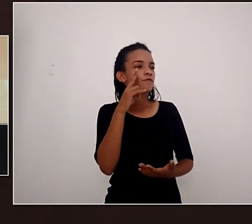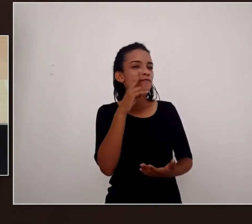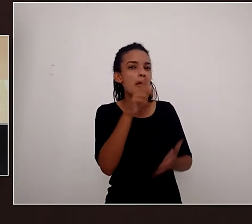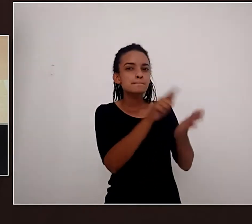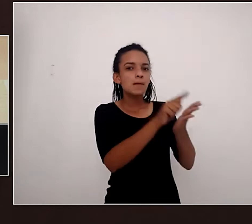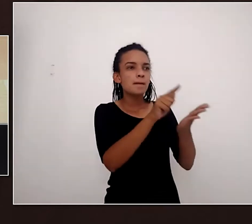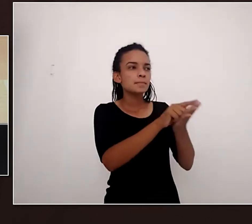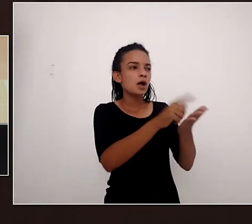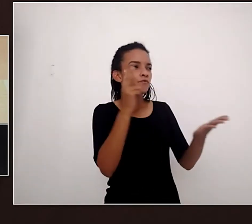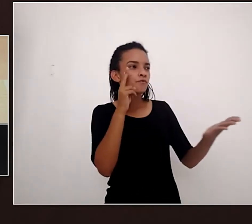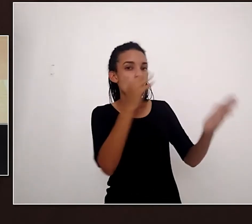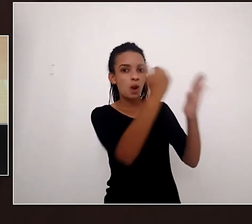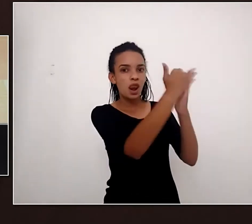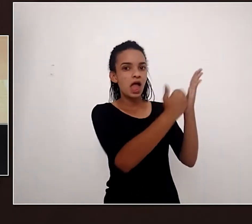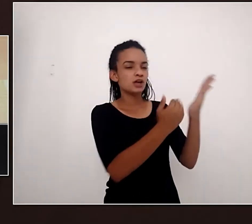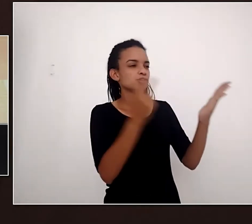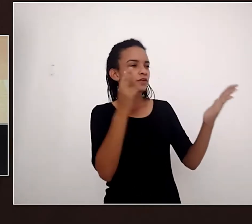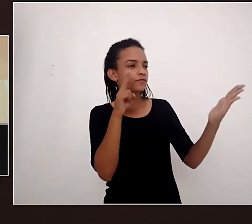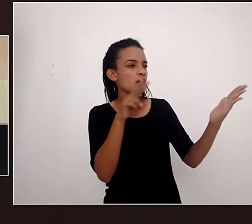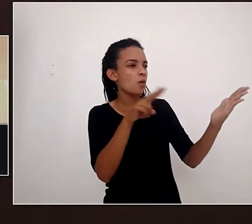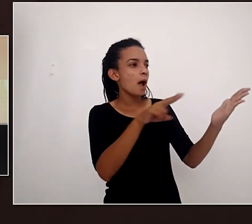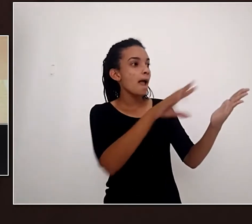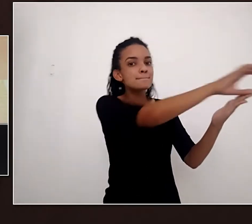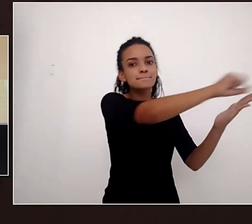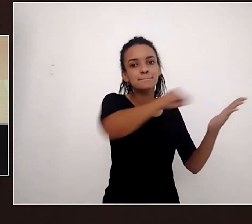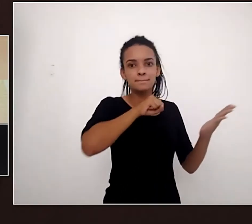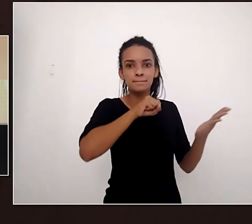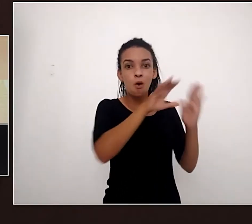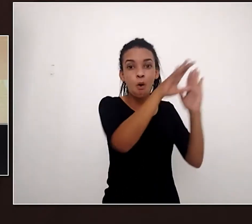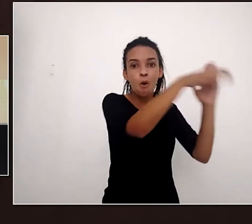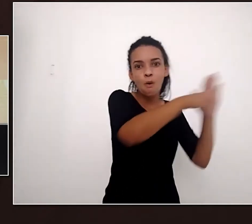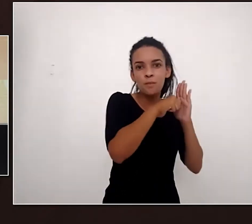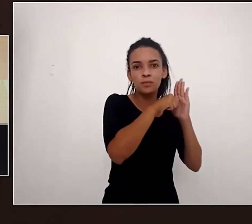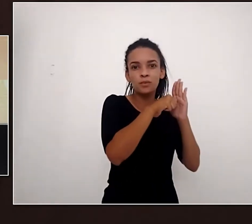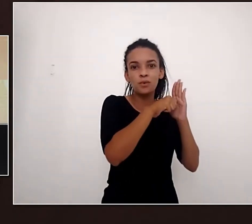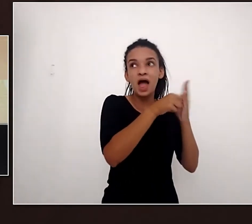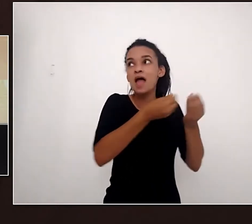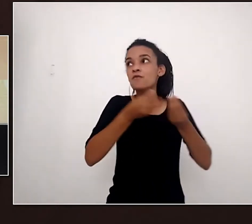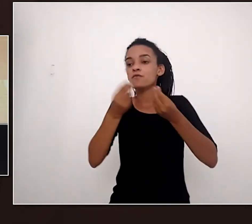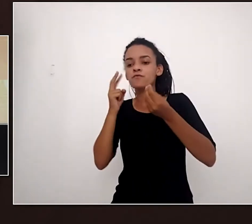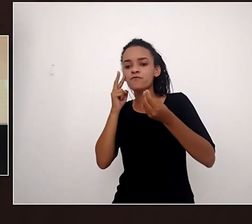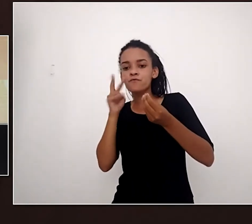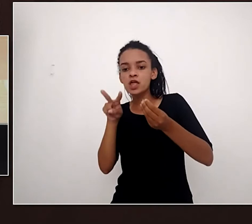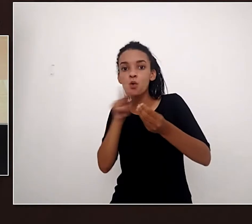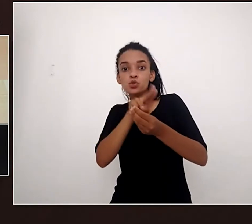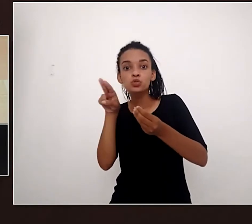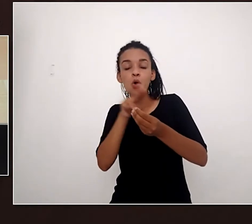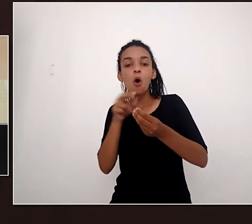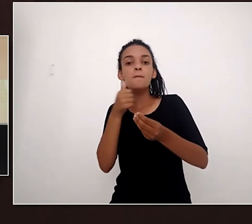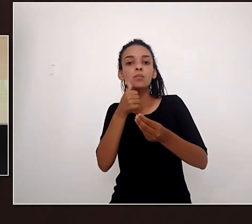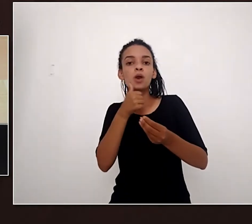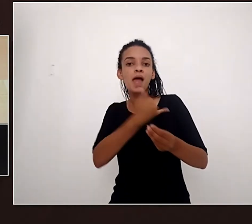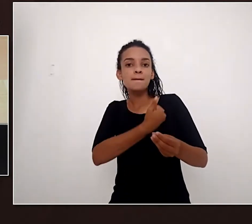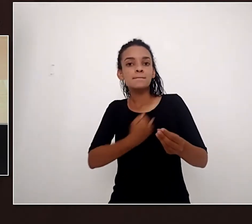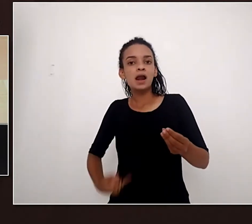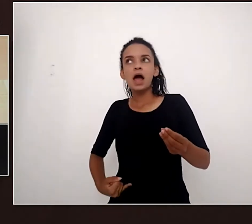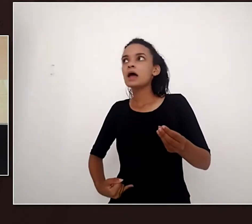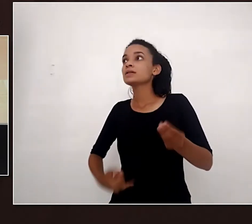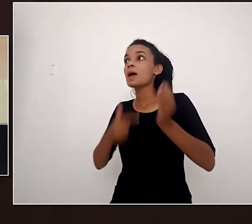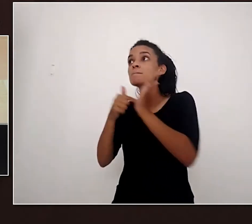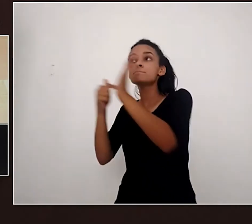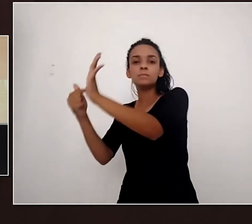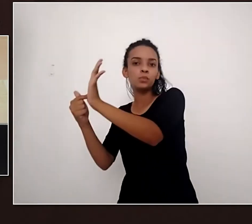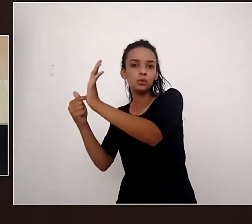também estava na lista negra, né, e os altos oficiais, 2 oficiais da própria família